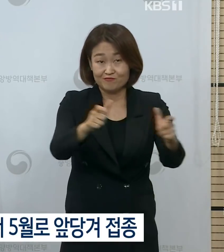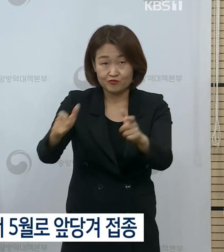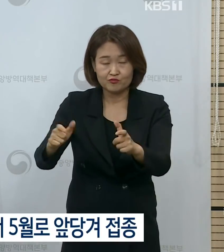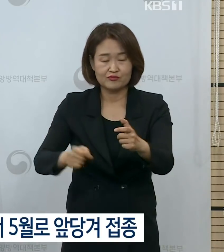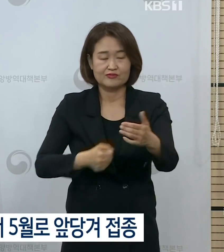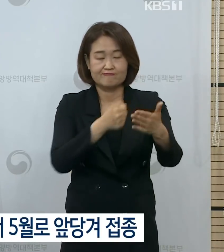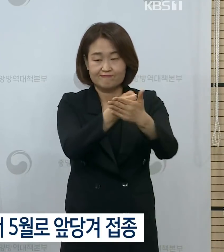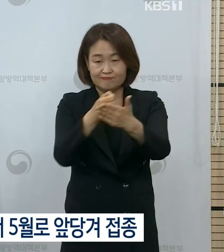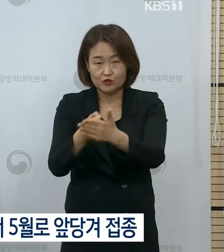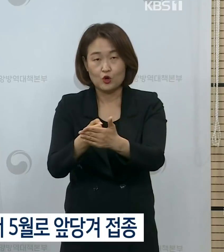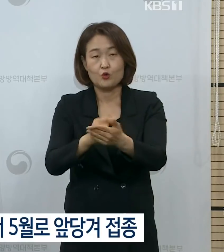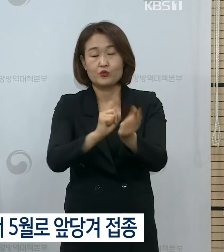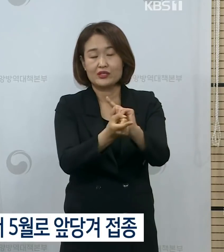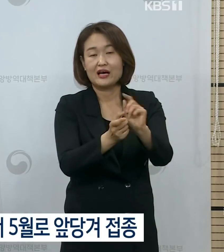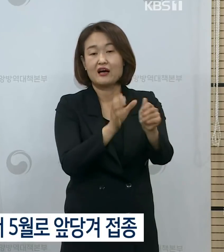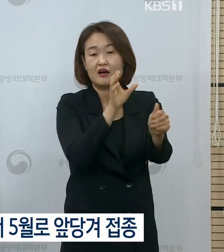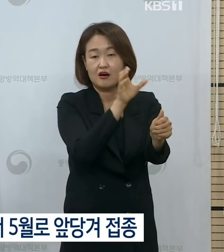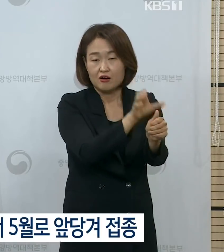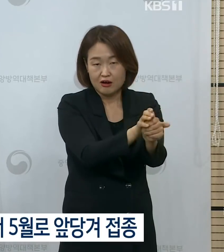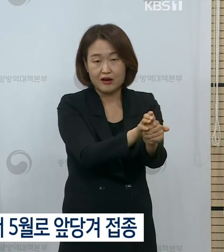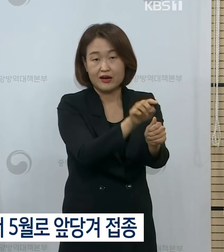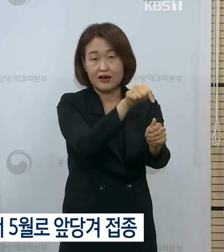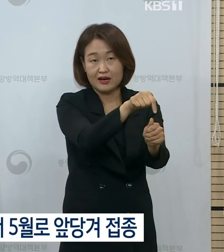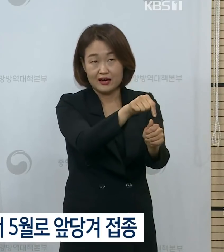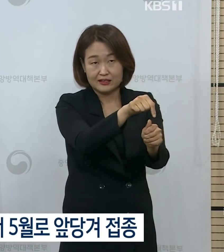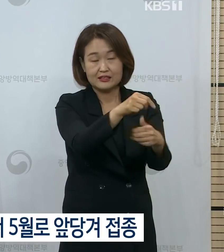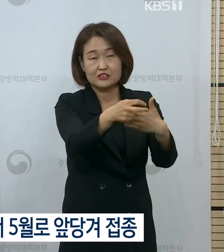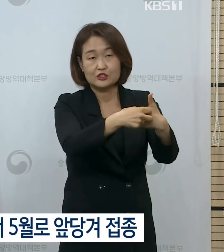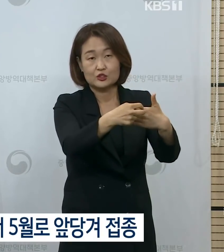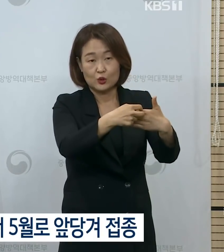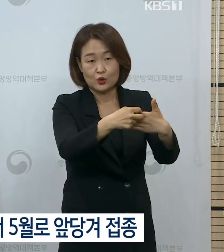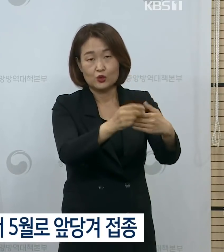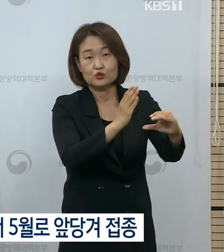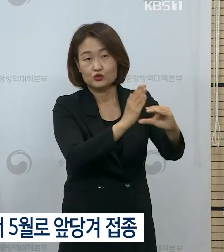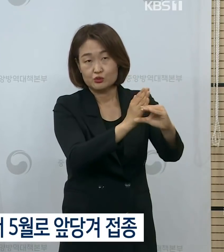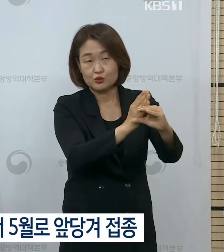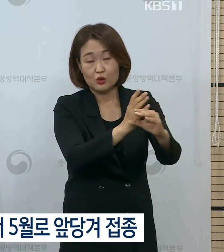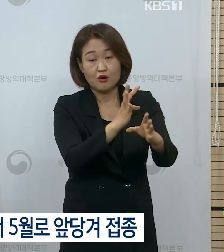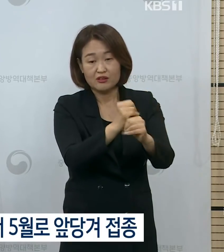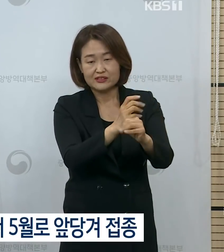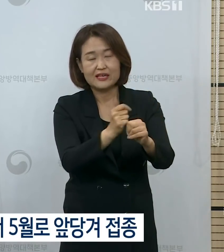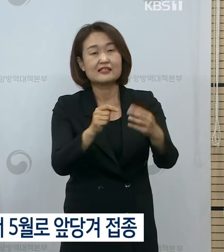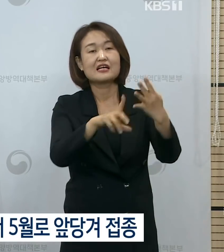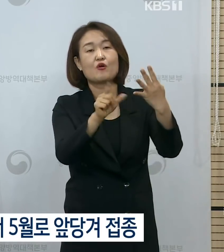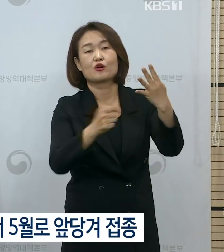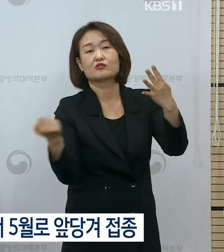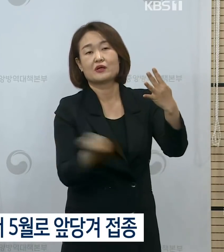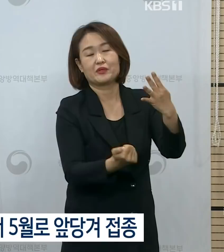지정된 위탁의료기관을 통해 4월로 앞당겨서 접종을 실시하겠습니다.